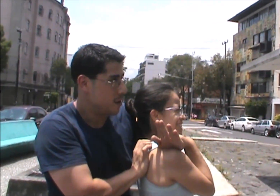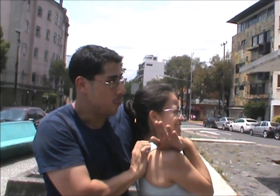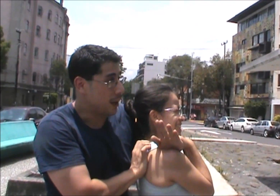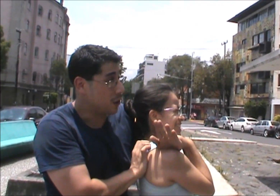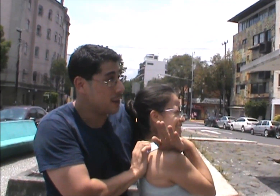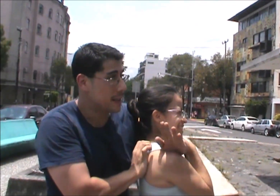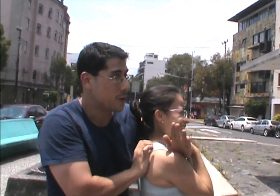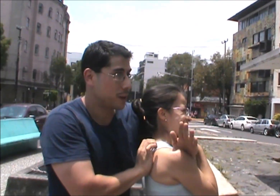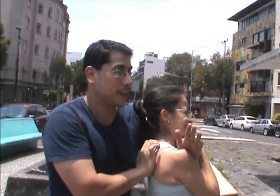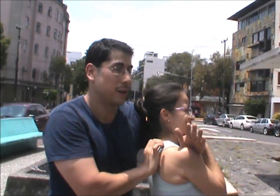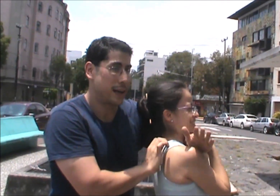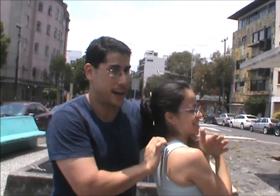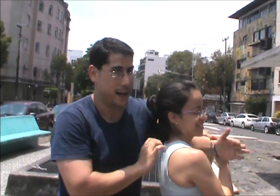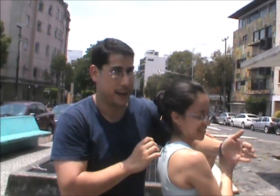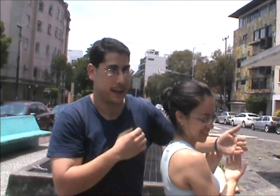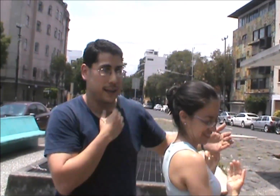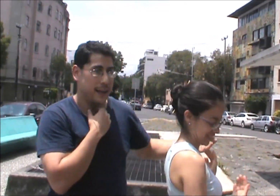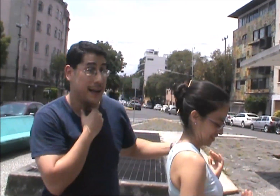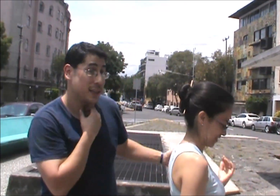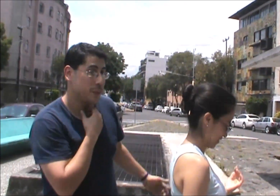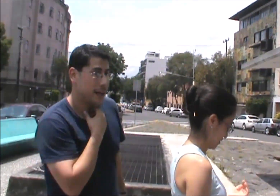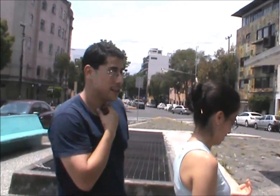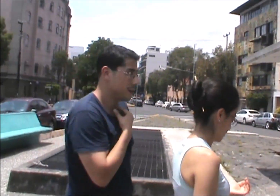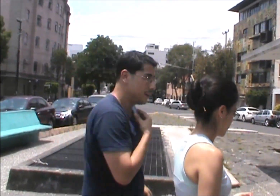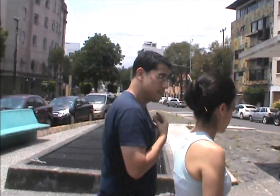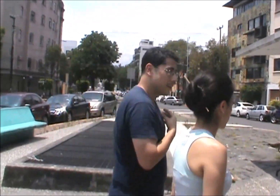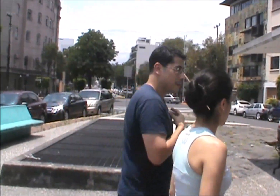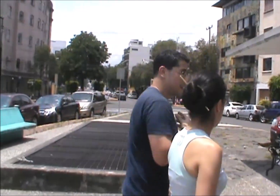Porque no le está cortando la respiración.